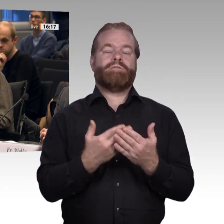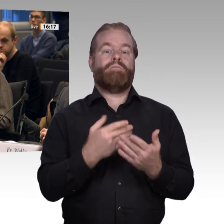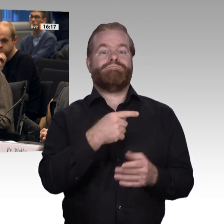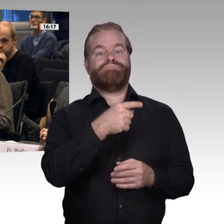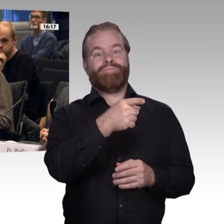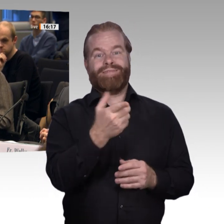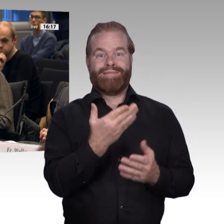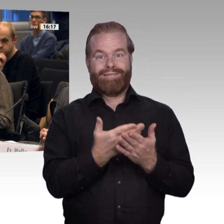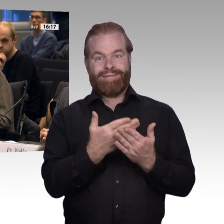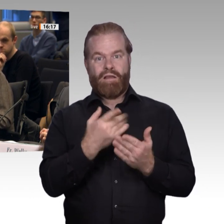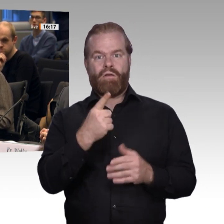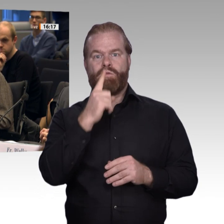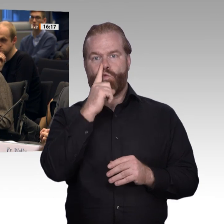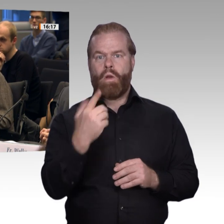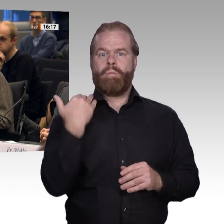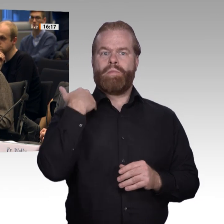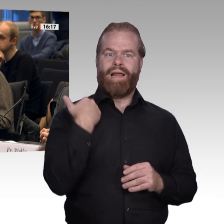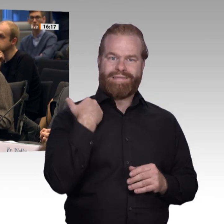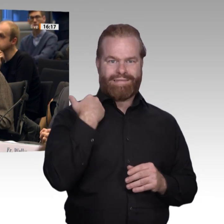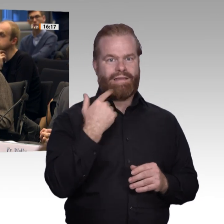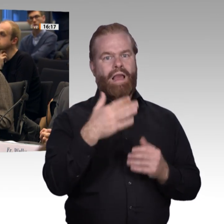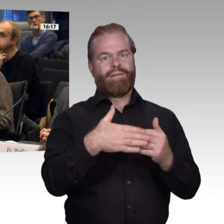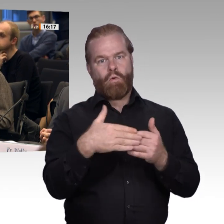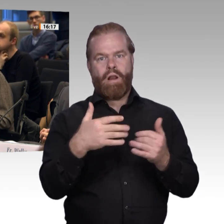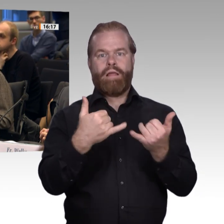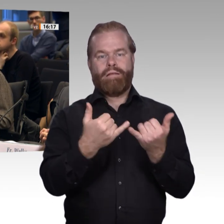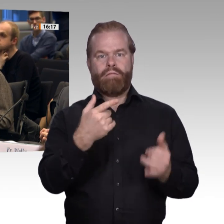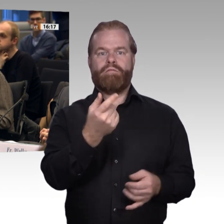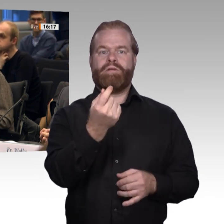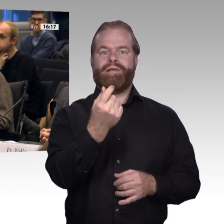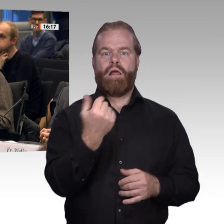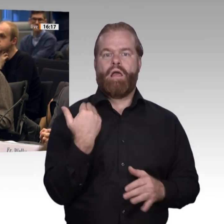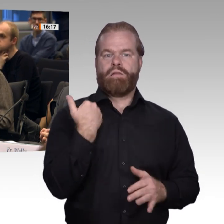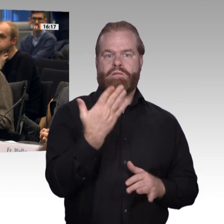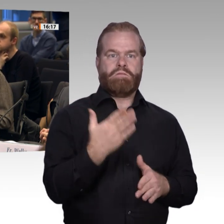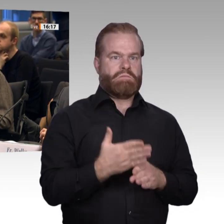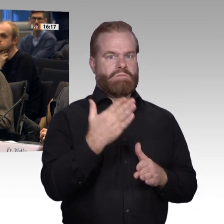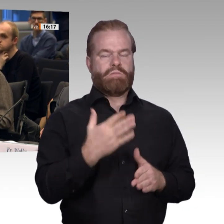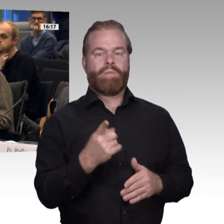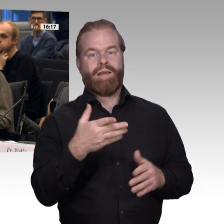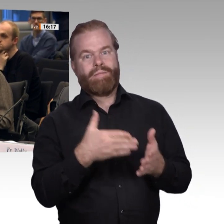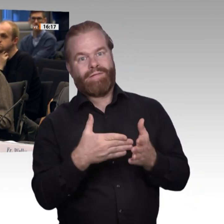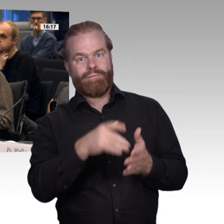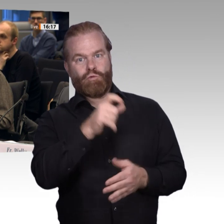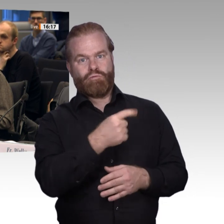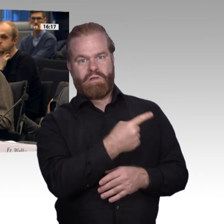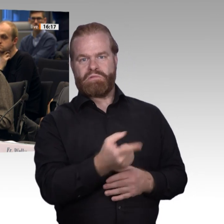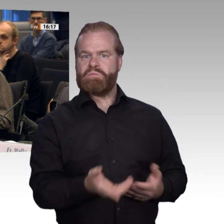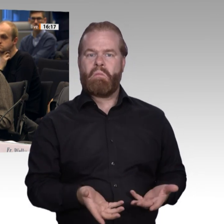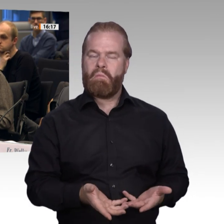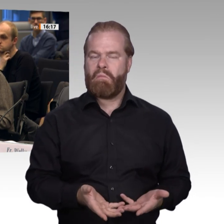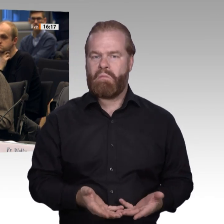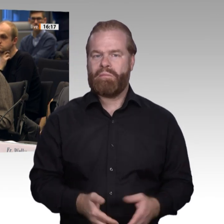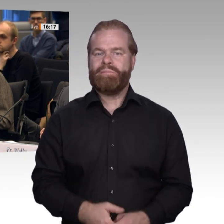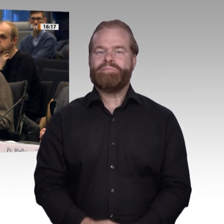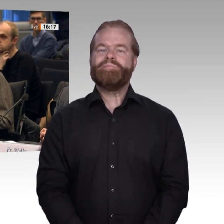Selbsterbrachte Pflege ist belastend, das wird niemand in diesem Raum in Abrede stellen. Aber die Angehörigen haben die Wahl, das haben wir heute